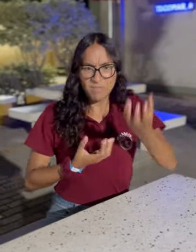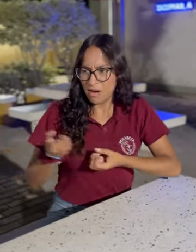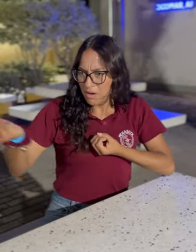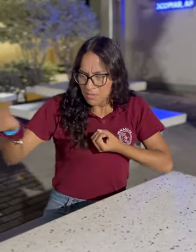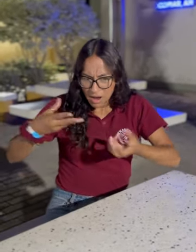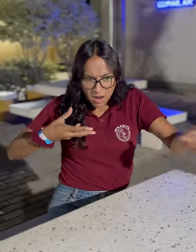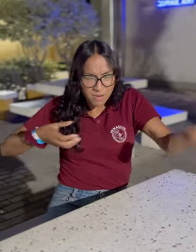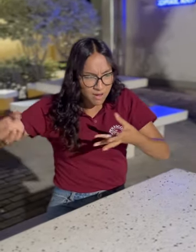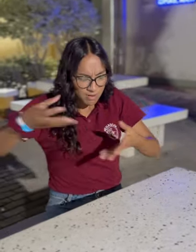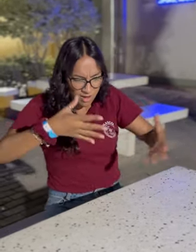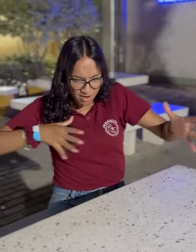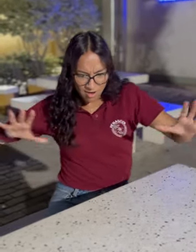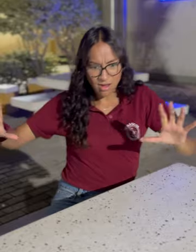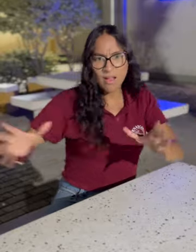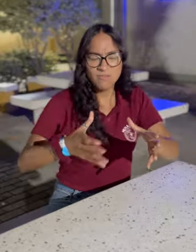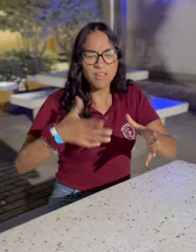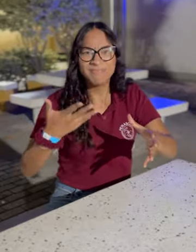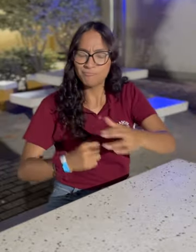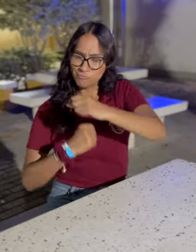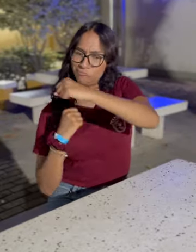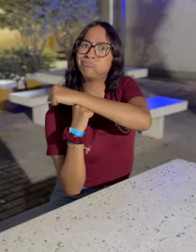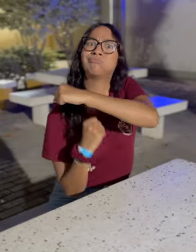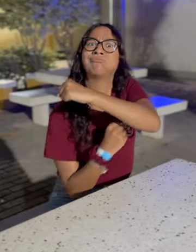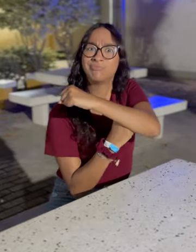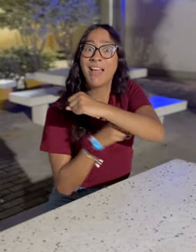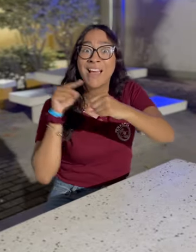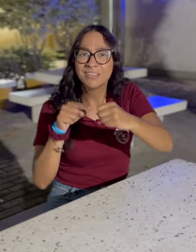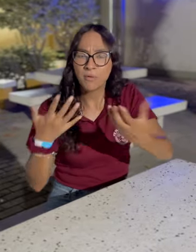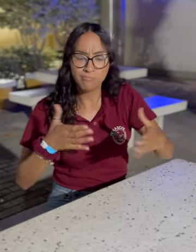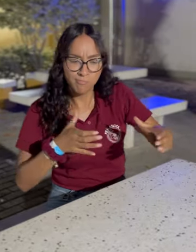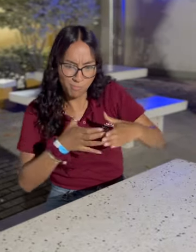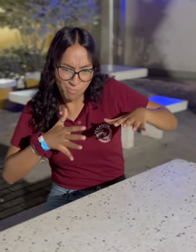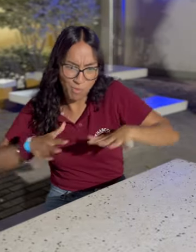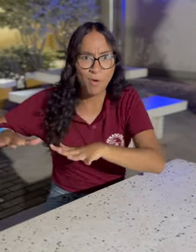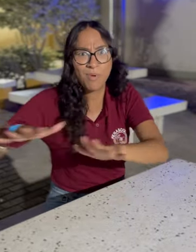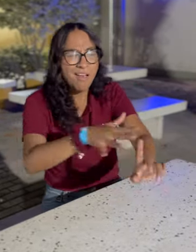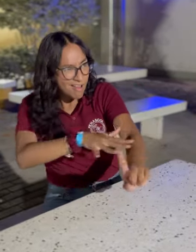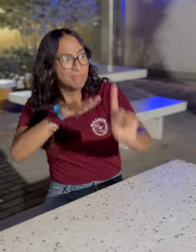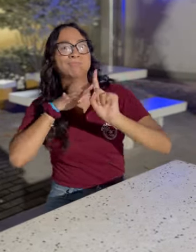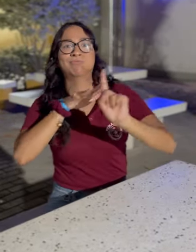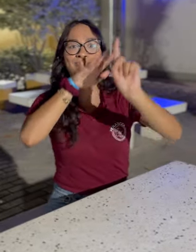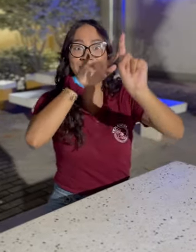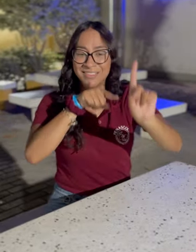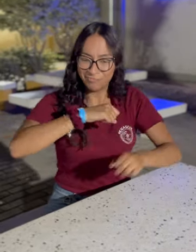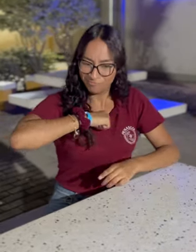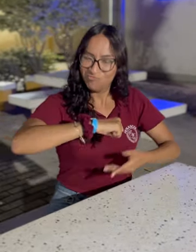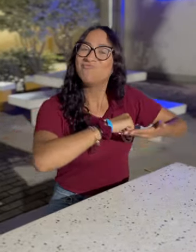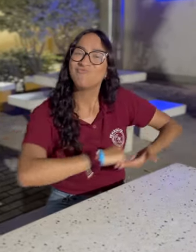experiencias y saberes para la consolidación de las bases para la incidencia y el fortalecimiento del movimiento asociativo y que se pueda lograr